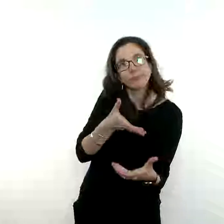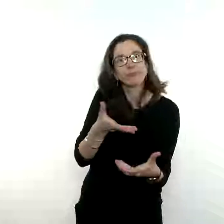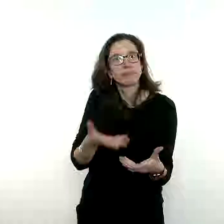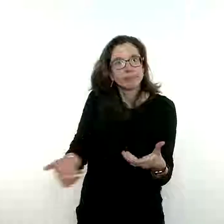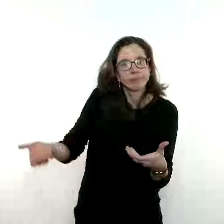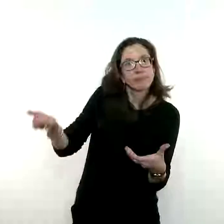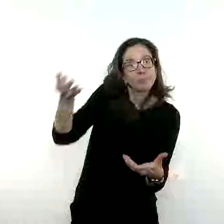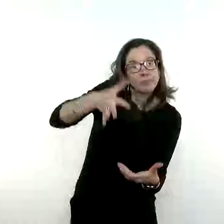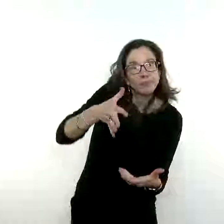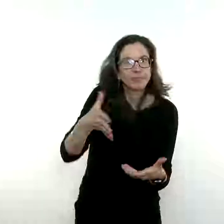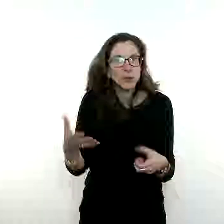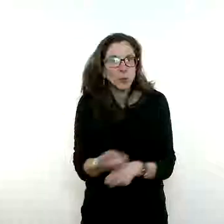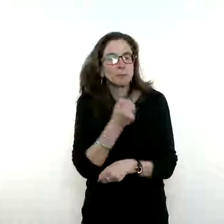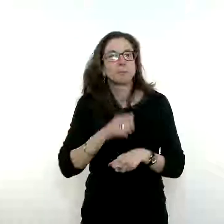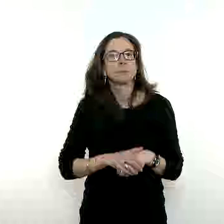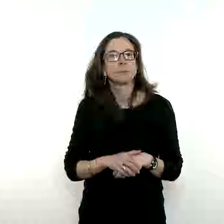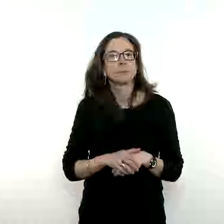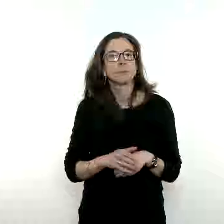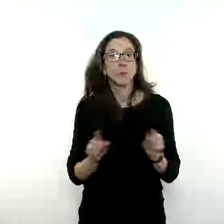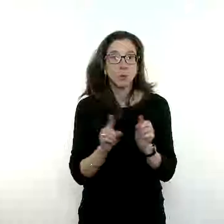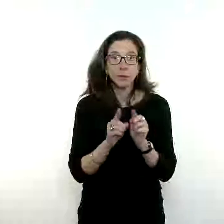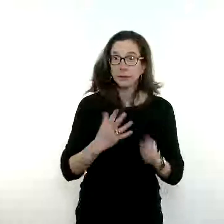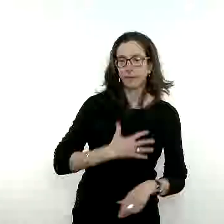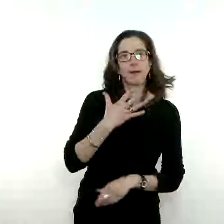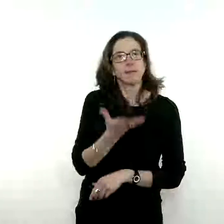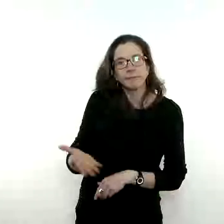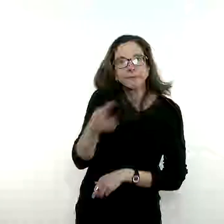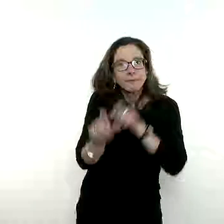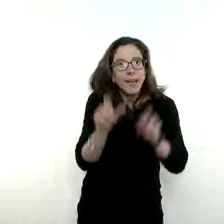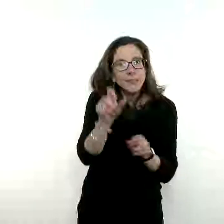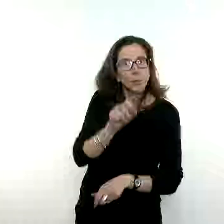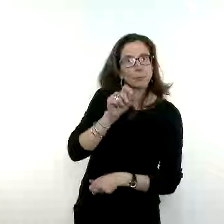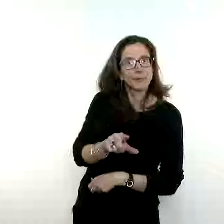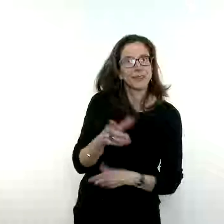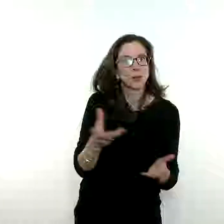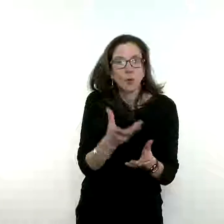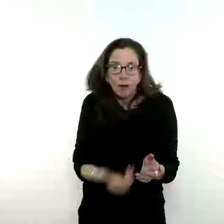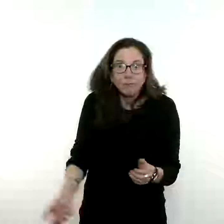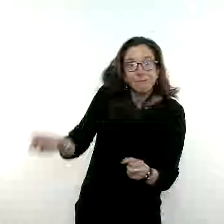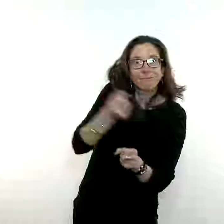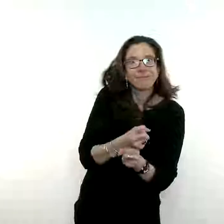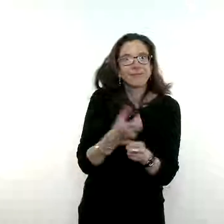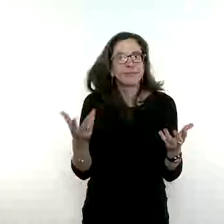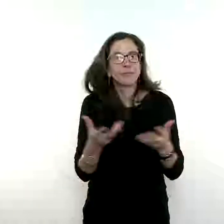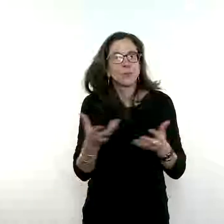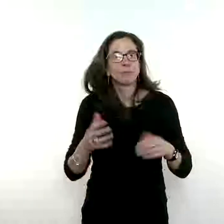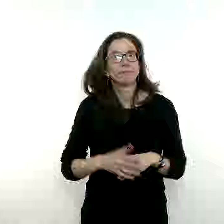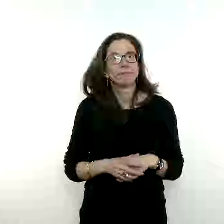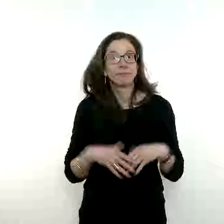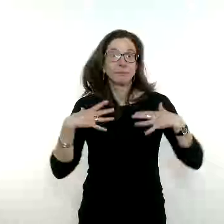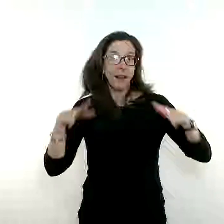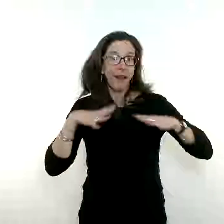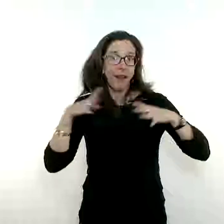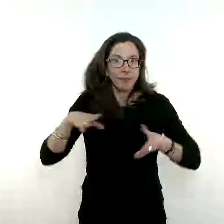On a aussi, grâce à ces personnes-là, mis en place la balade des Grès de Montpellier.